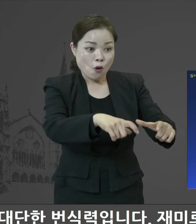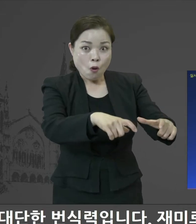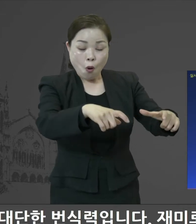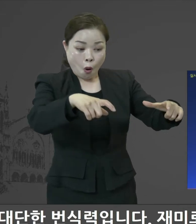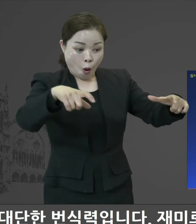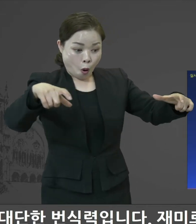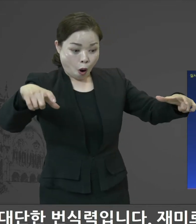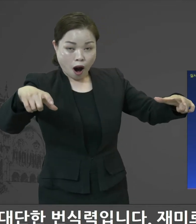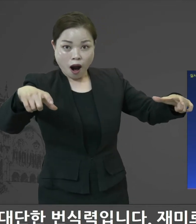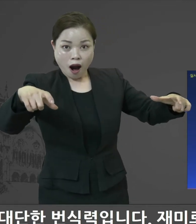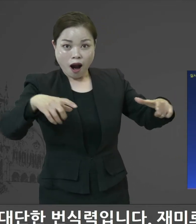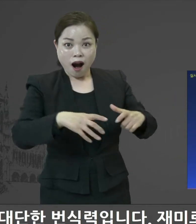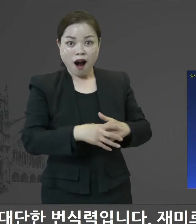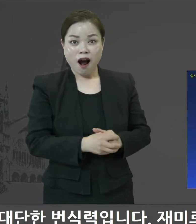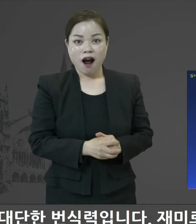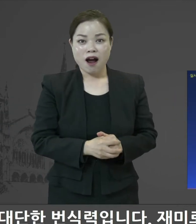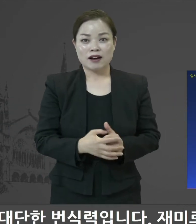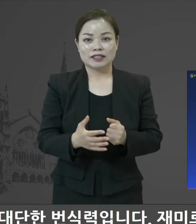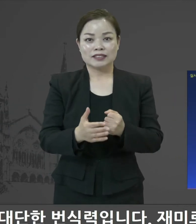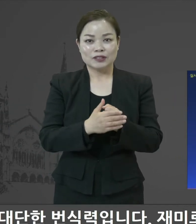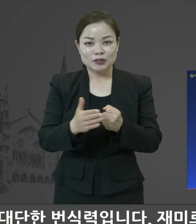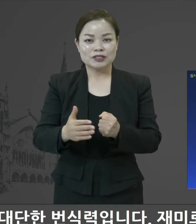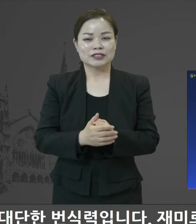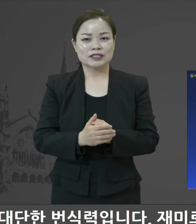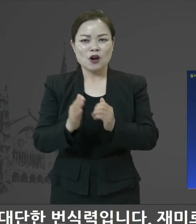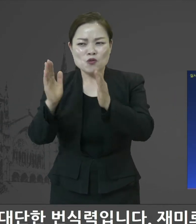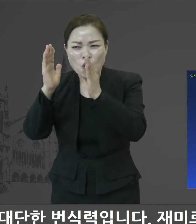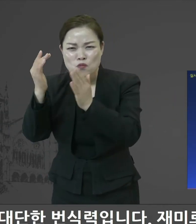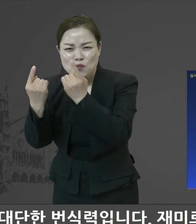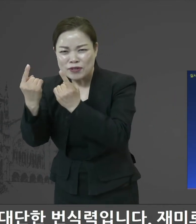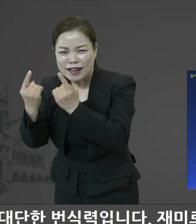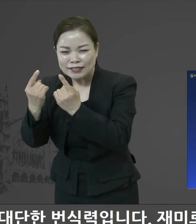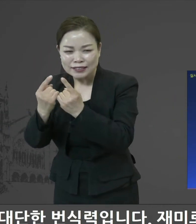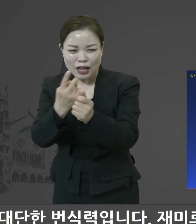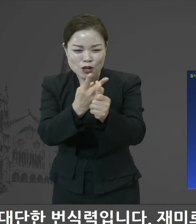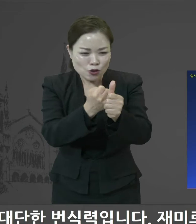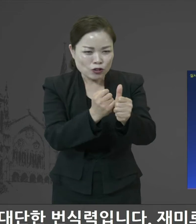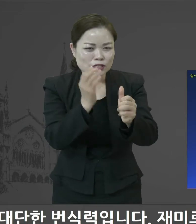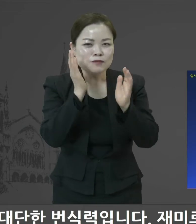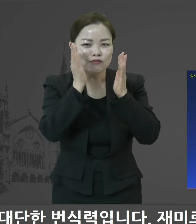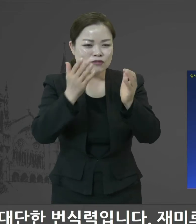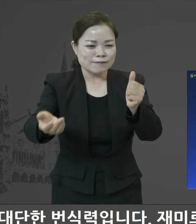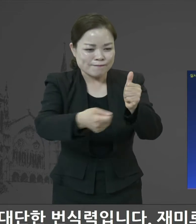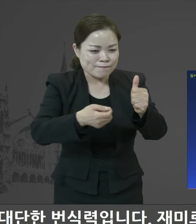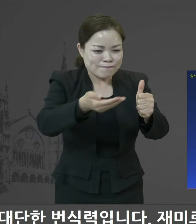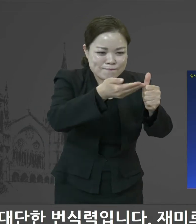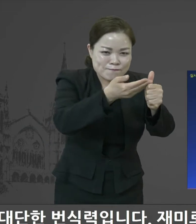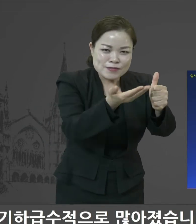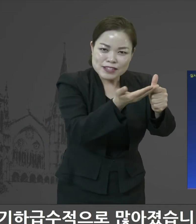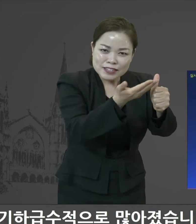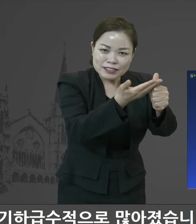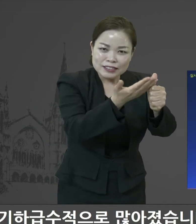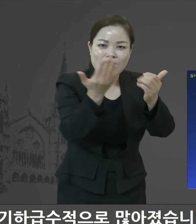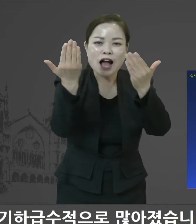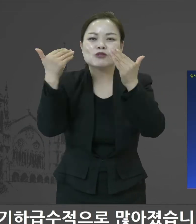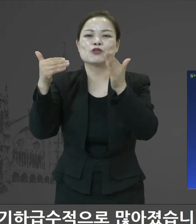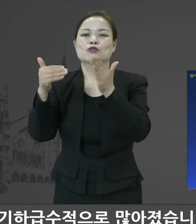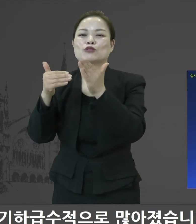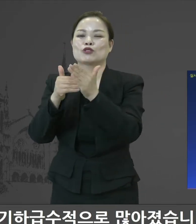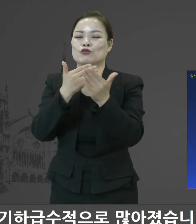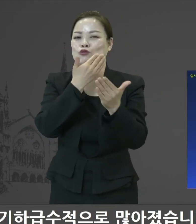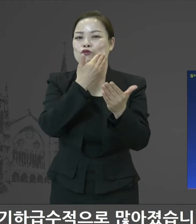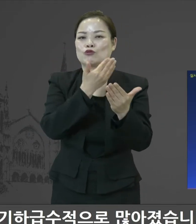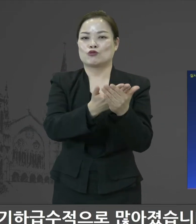기하급수적으로 많아졌습니다. 그러니 공부보다는 매일 토끼풀 해먹이는 것이 학교 일과 후에